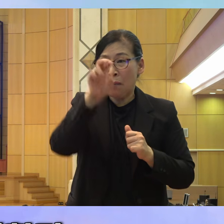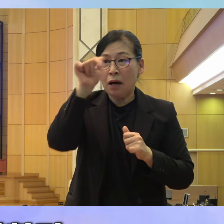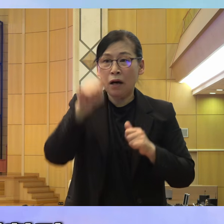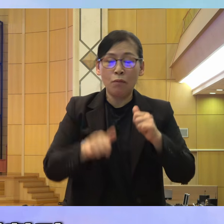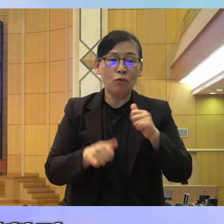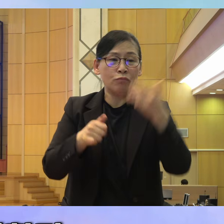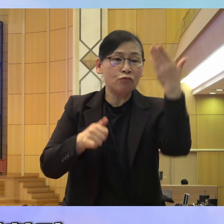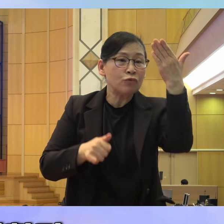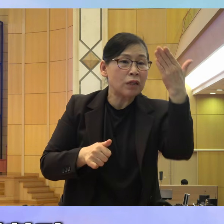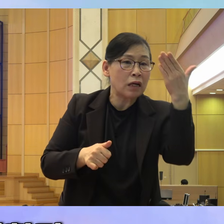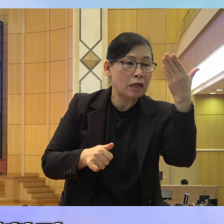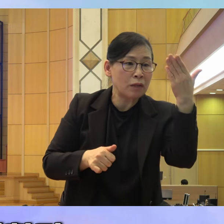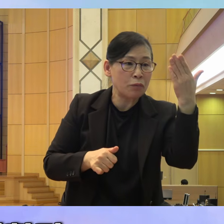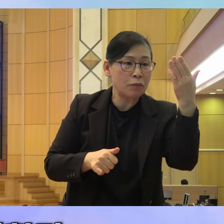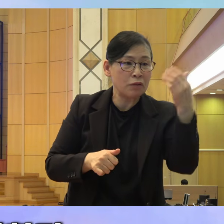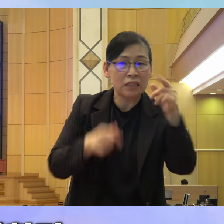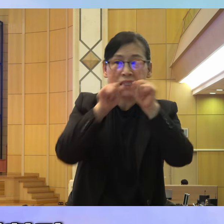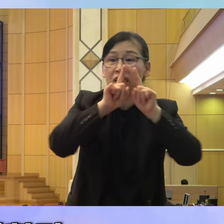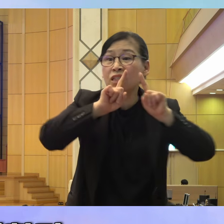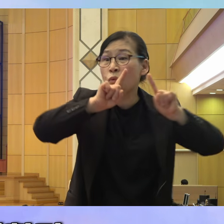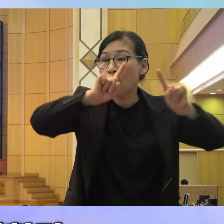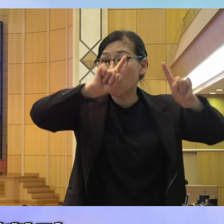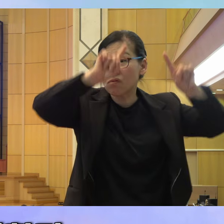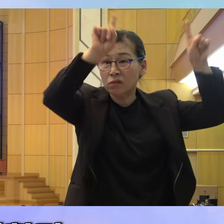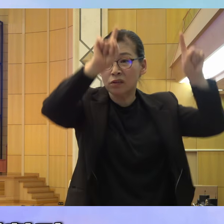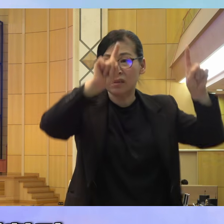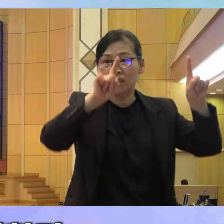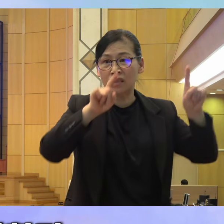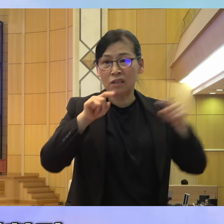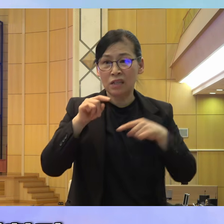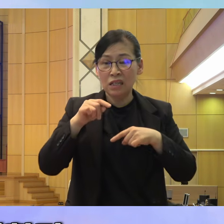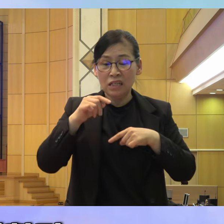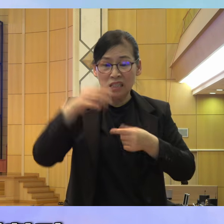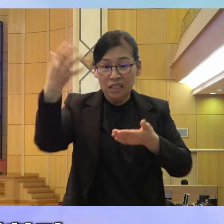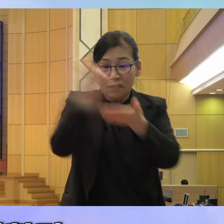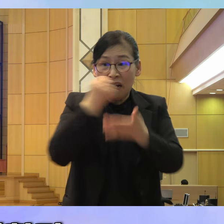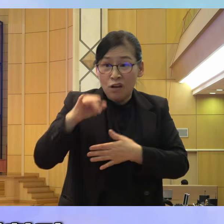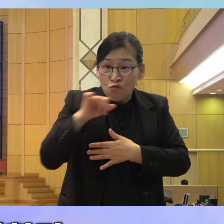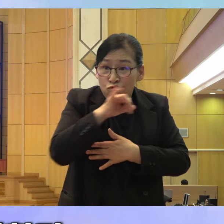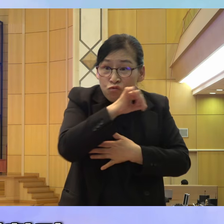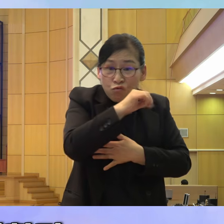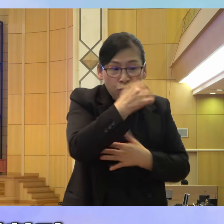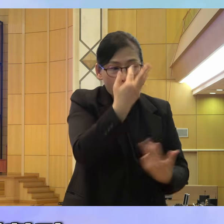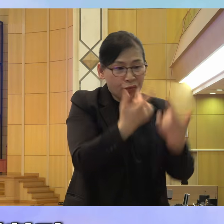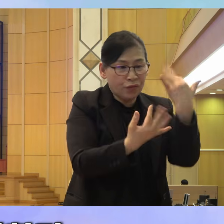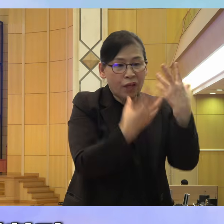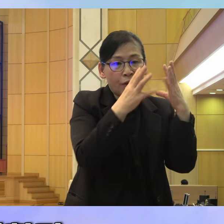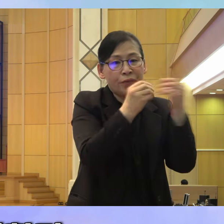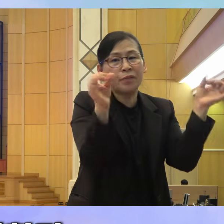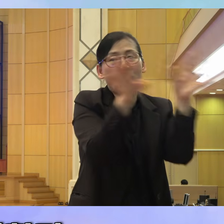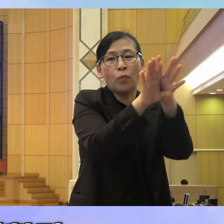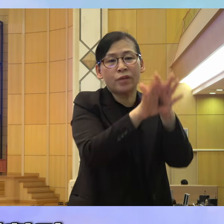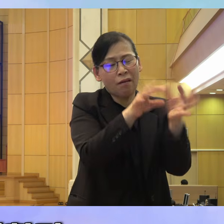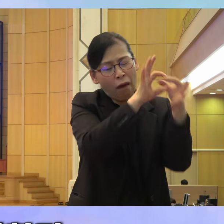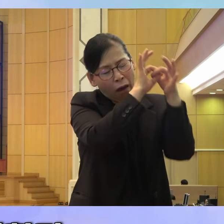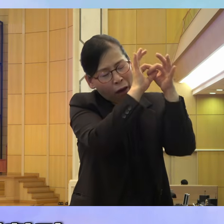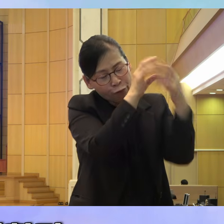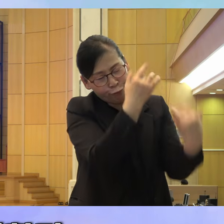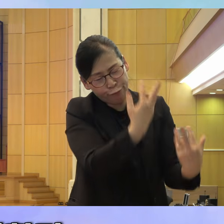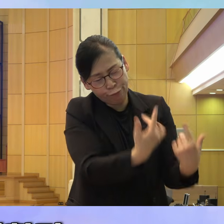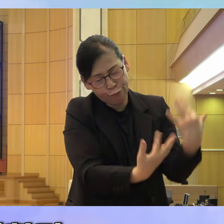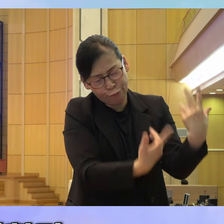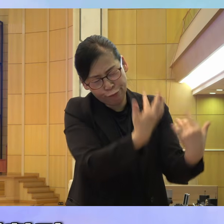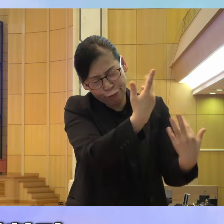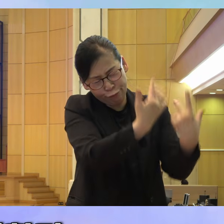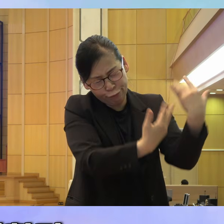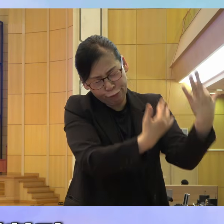절에 보면 지옥은 구더기 한 마리도 다 죽지 않는다는 거예요. 세상 뿔이라고 하는 것은요,